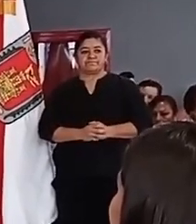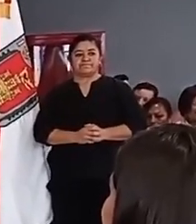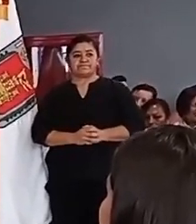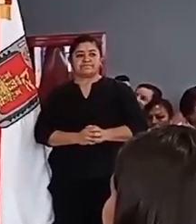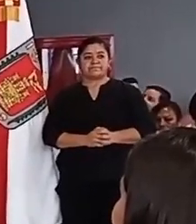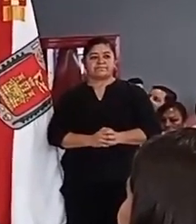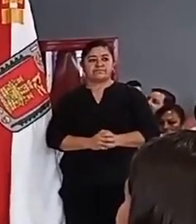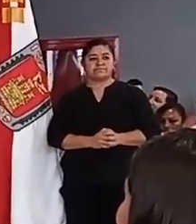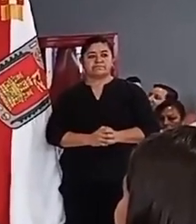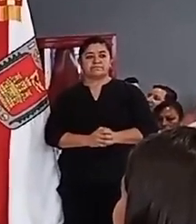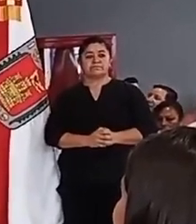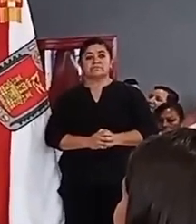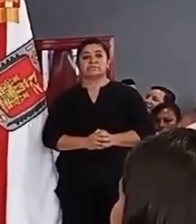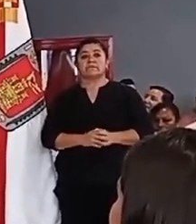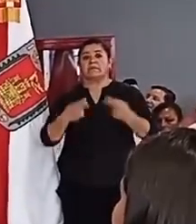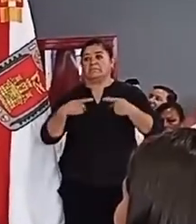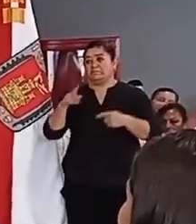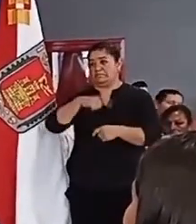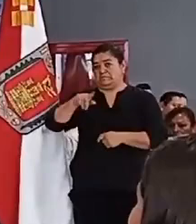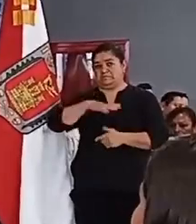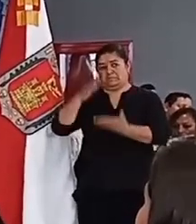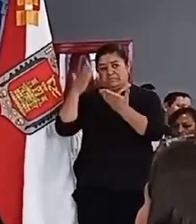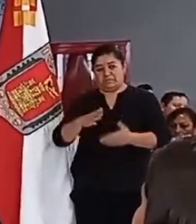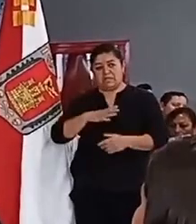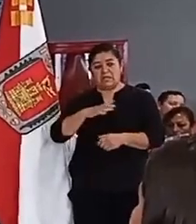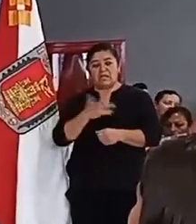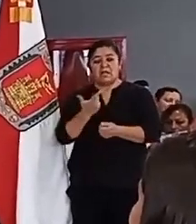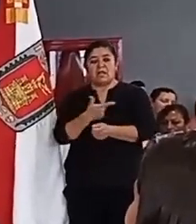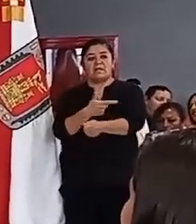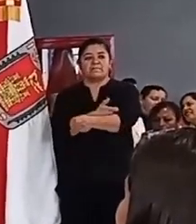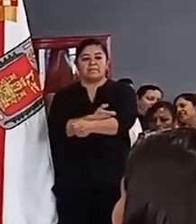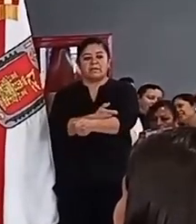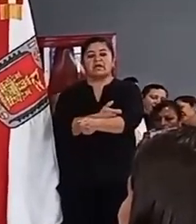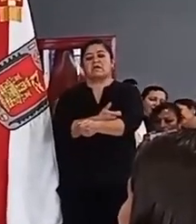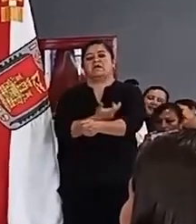aproximad tod los pacientes entran bajo anestesia local